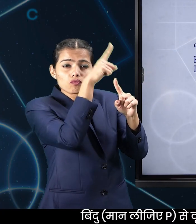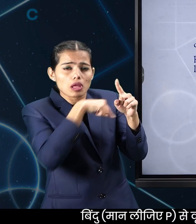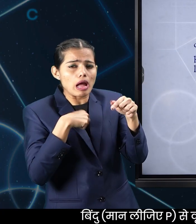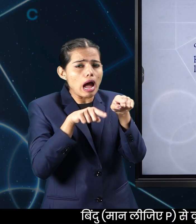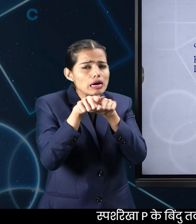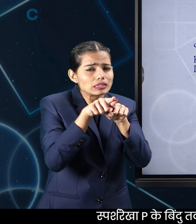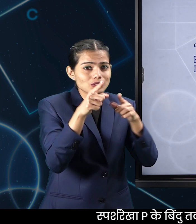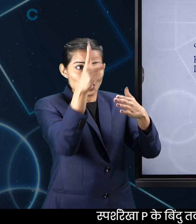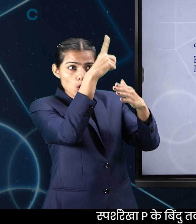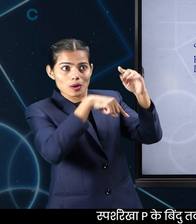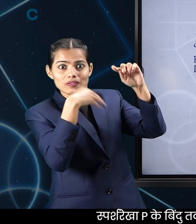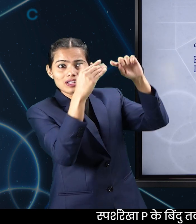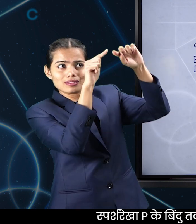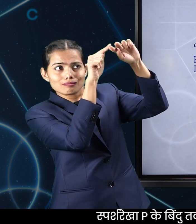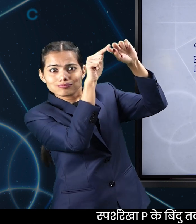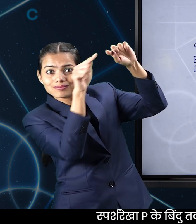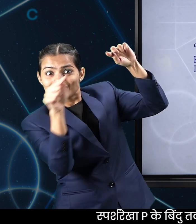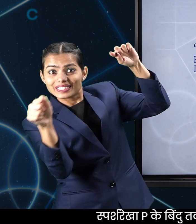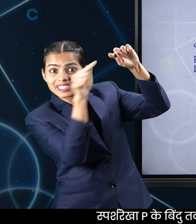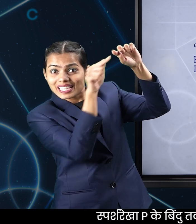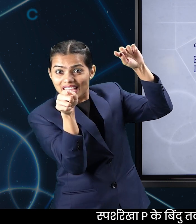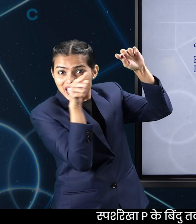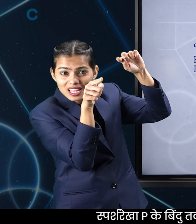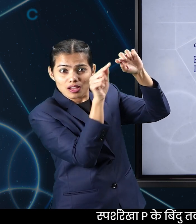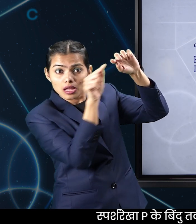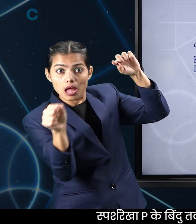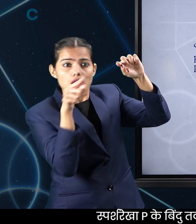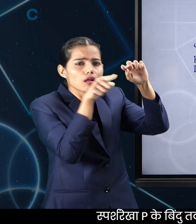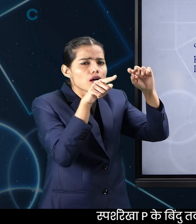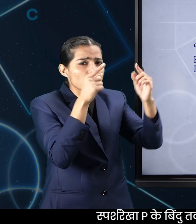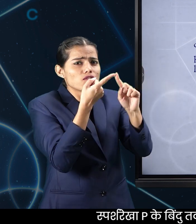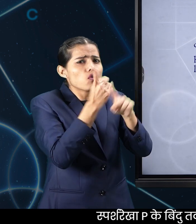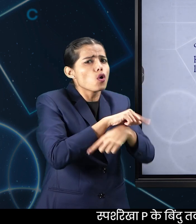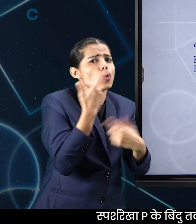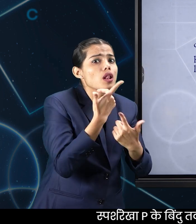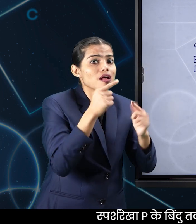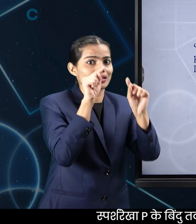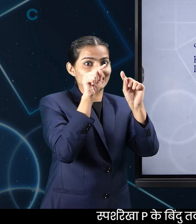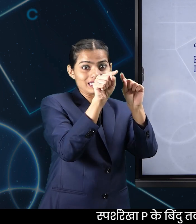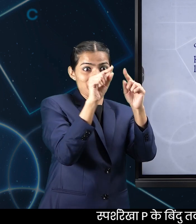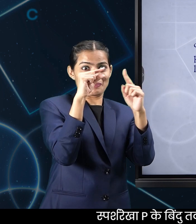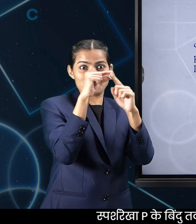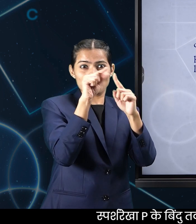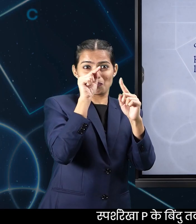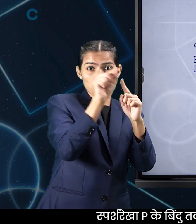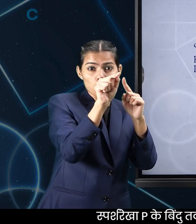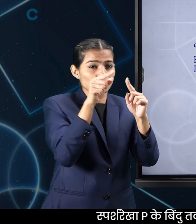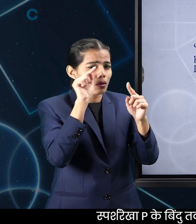से स्पर्शिका P के बिंदु तक स्पर्शिका के खंड के रूप में परिभाषित किया गया है।